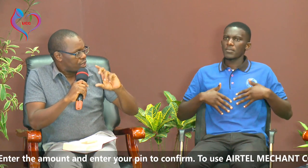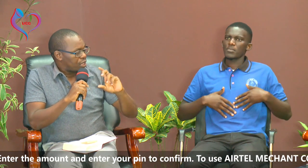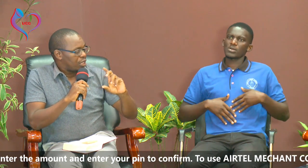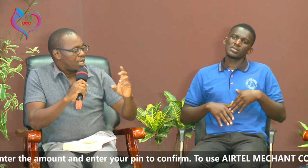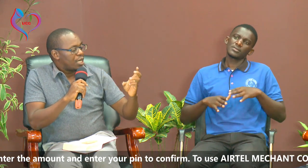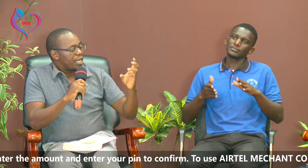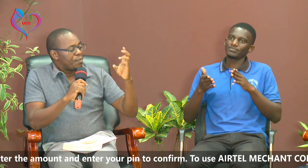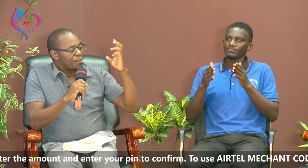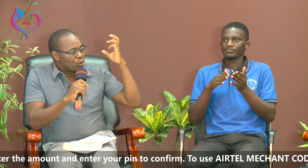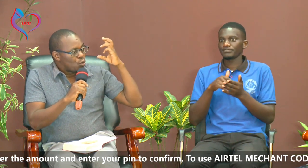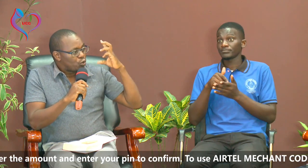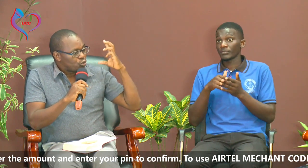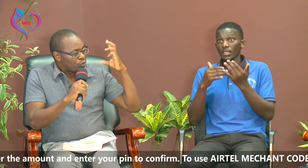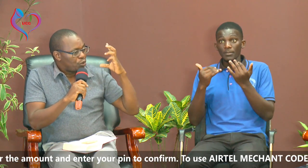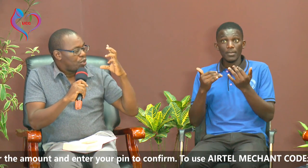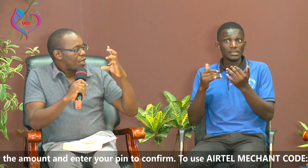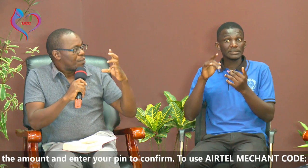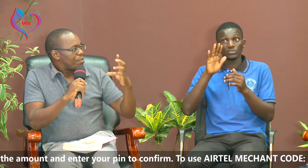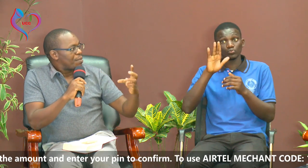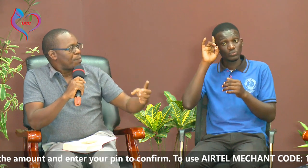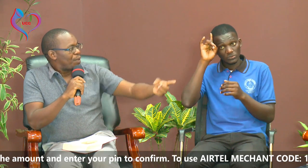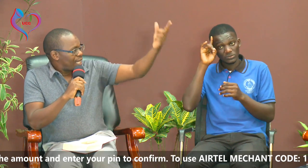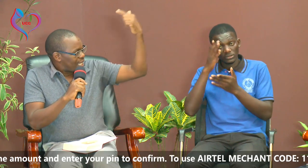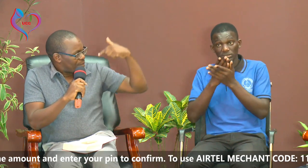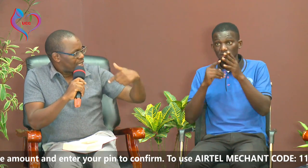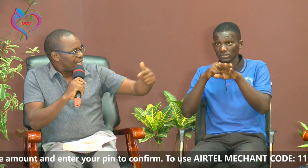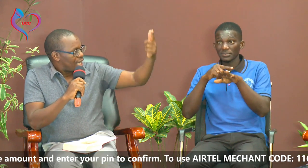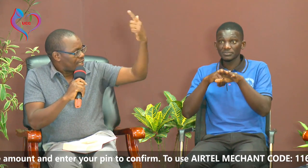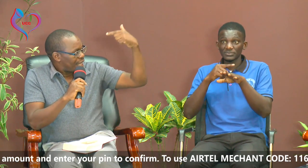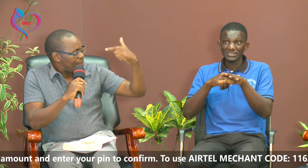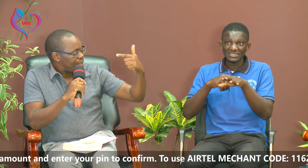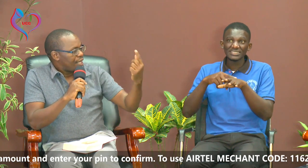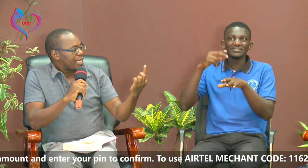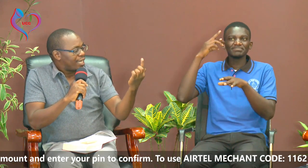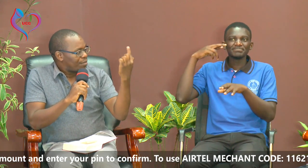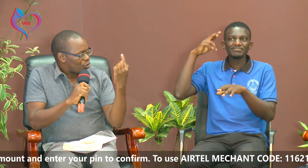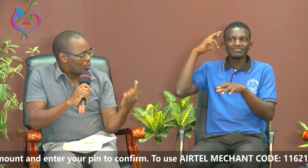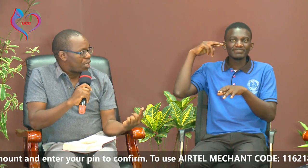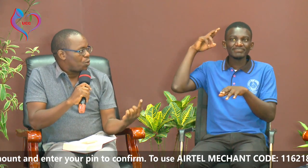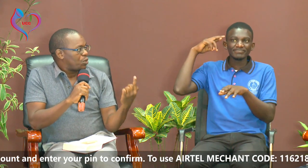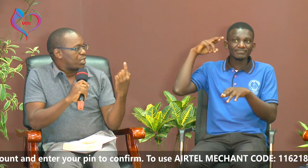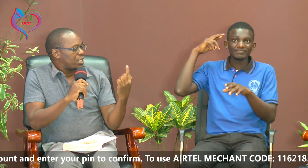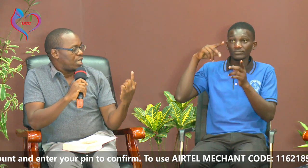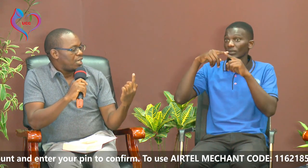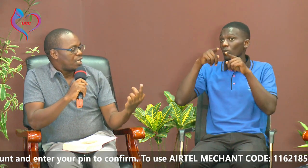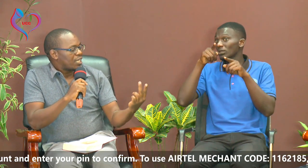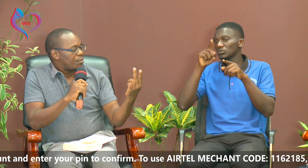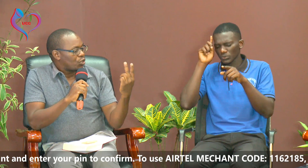olusi birowoozo byo biba biri playing bizanya akatambi k'ebintu bye walawoozezza k'ebintu